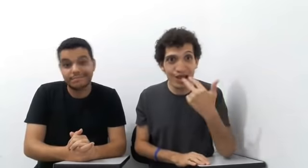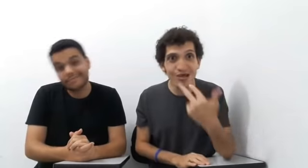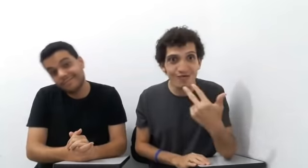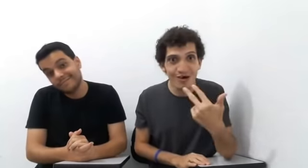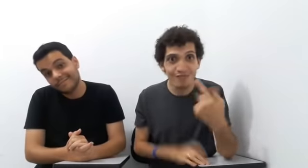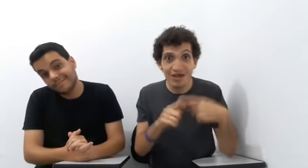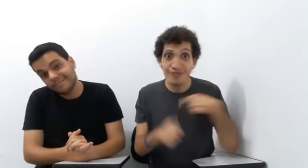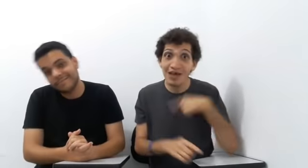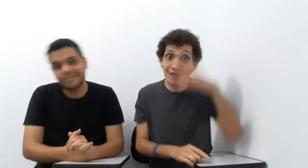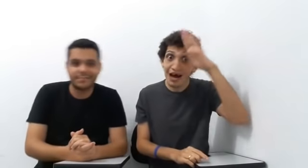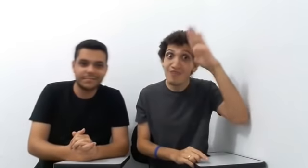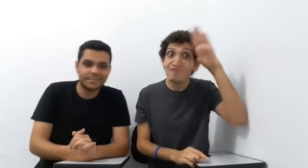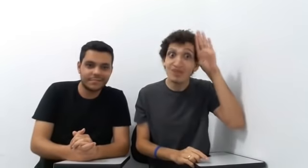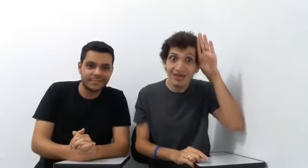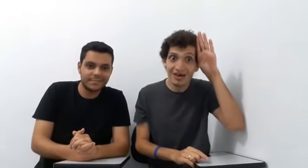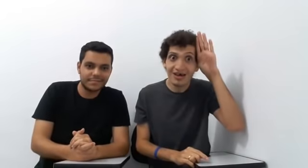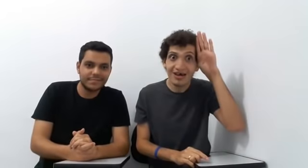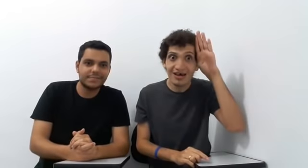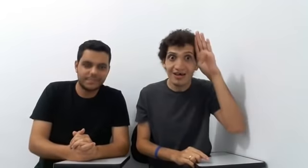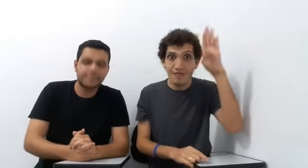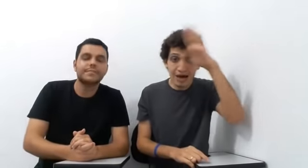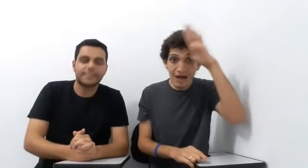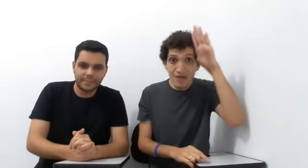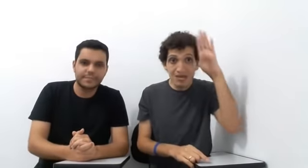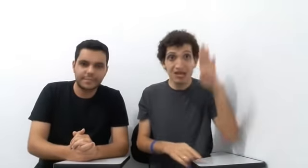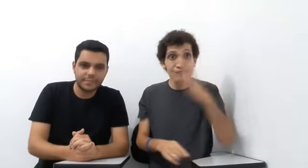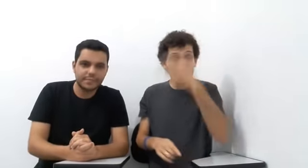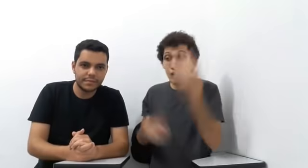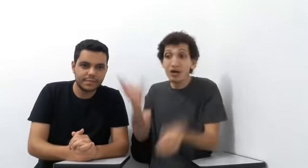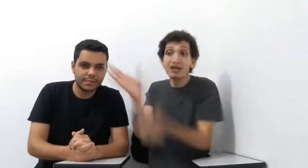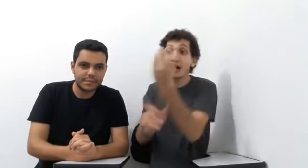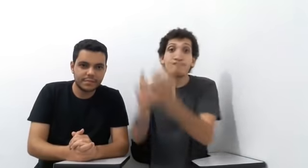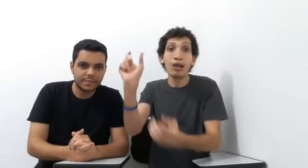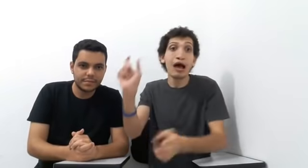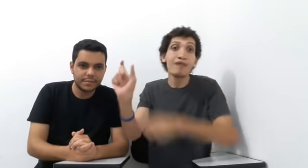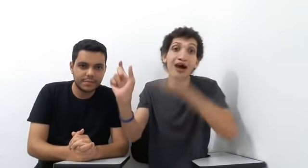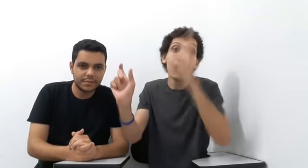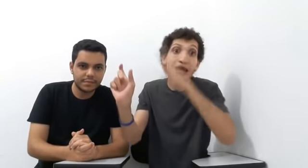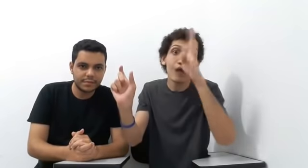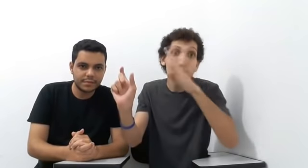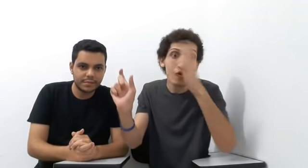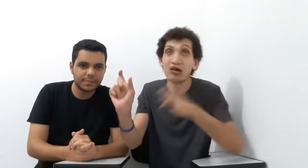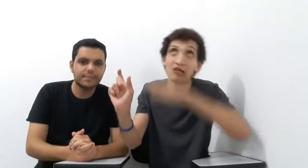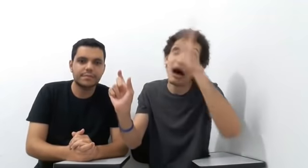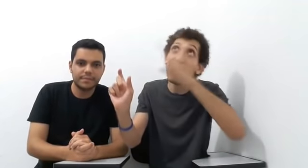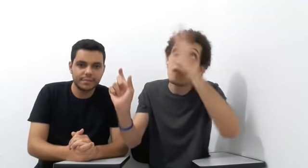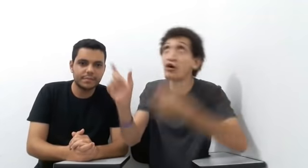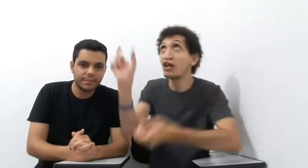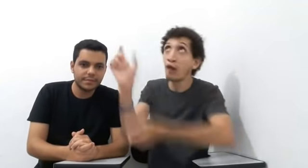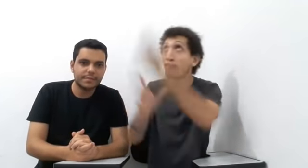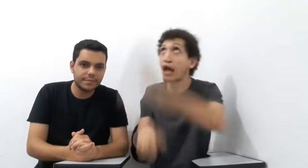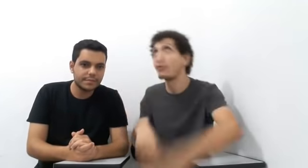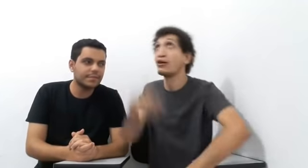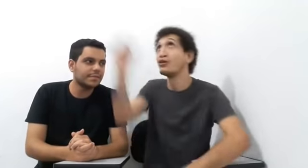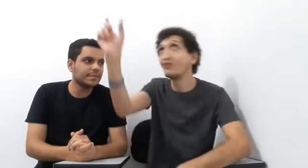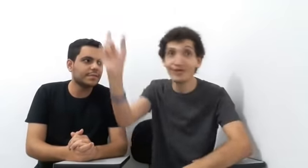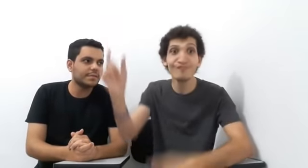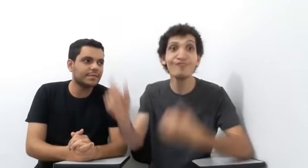língua, porque tem uma academia, né? Tem uma academia que eu não vou criar a palavra aleatória, eu vou criar uma palavra, não pode,